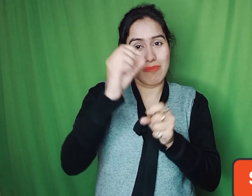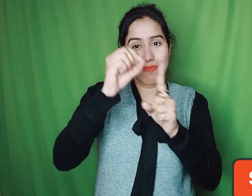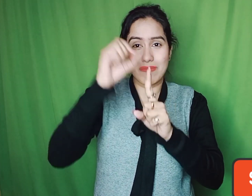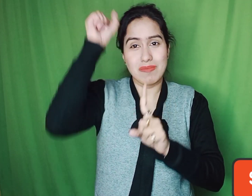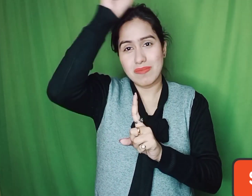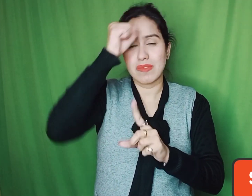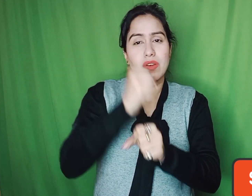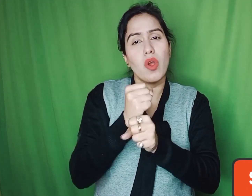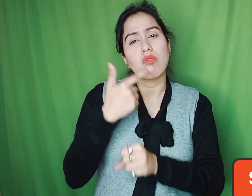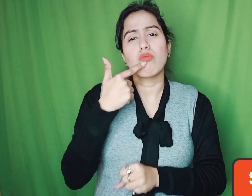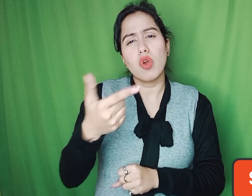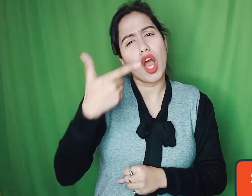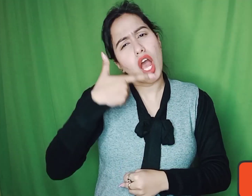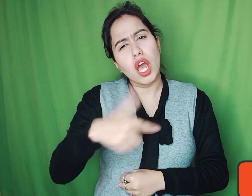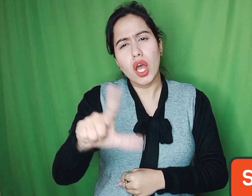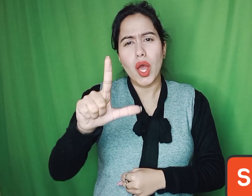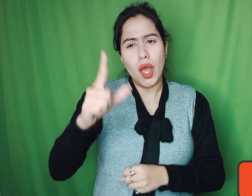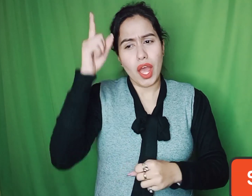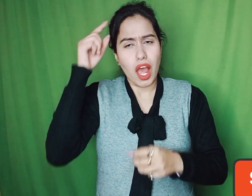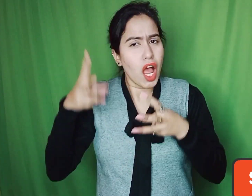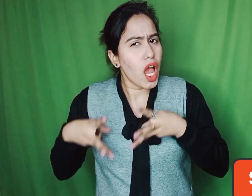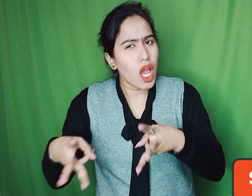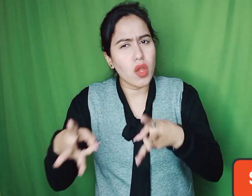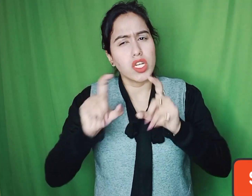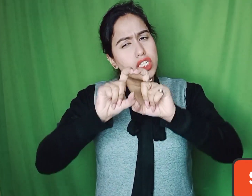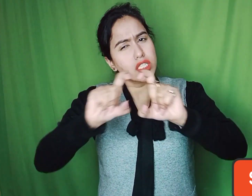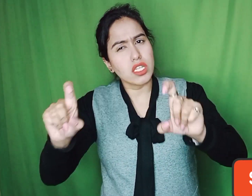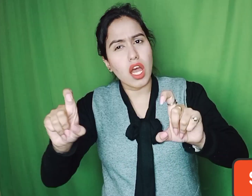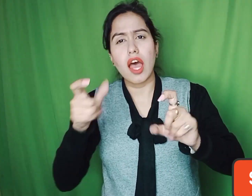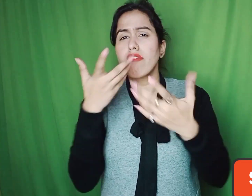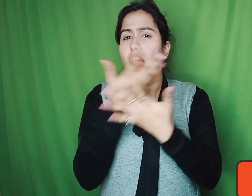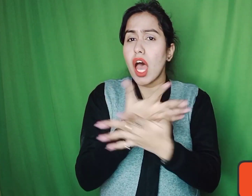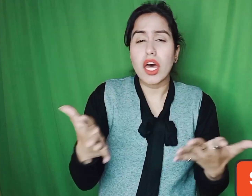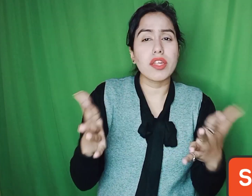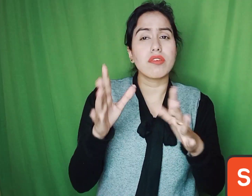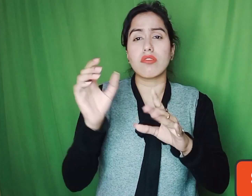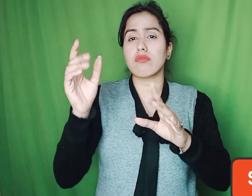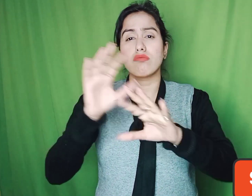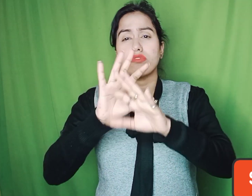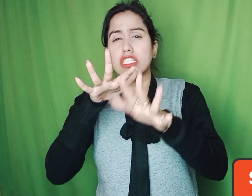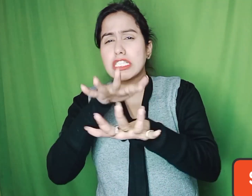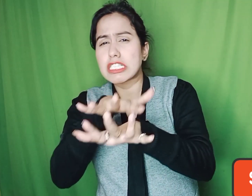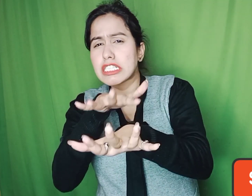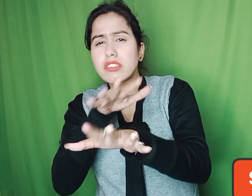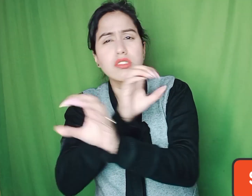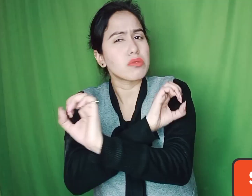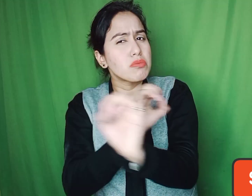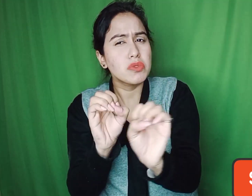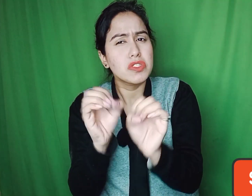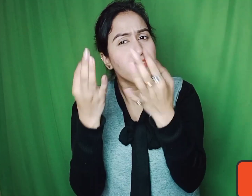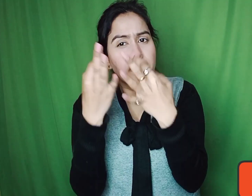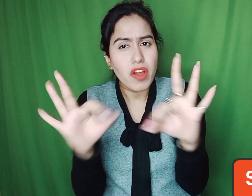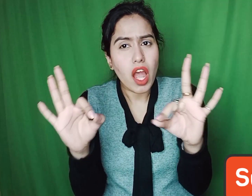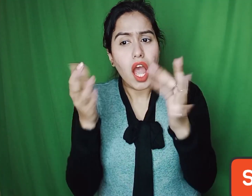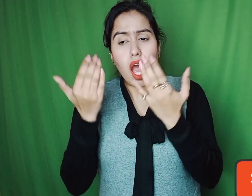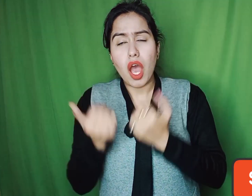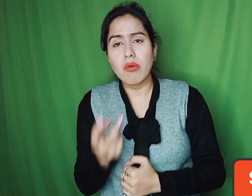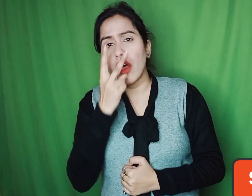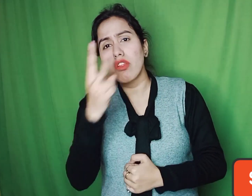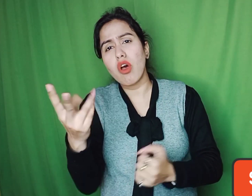हमारे आराम से आ सकते हैं, लेकिन उसके बावजूद वह झुंड कहाँ से आया जो कि धरना प्रदर्शन कर रहे थे। दोस्तों आपको